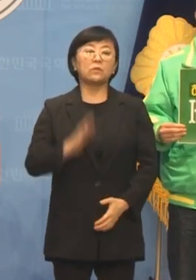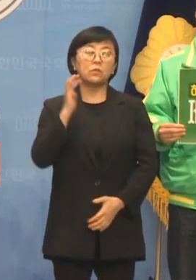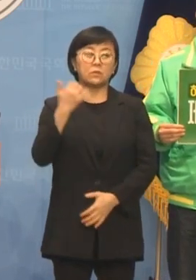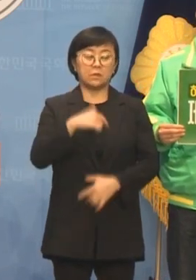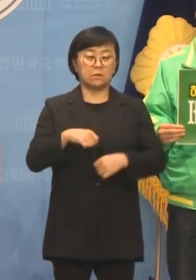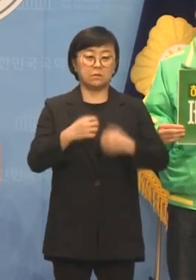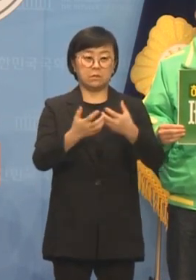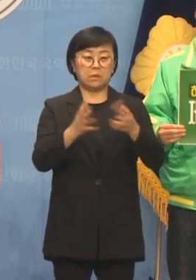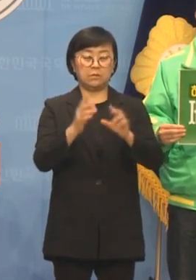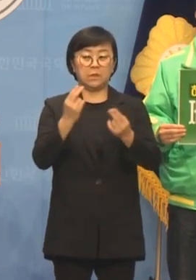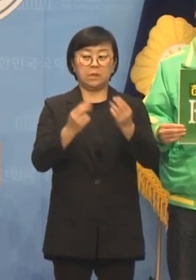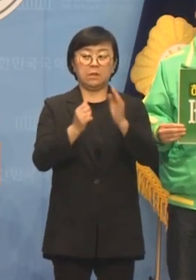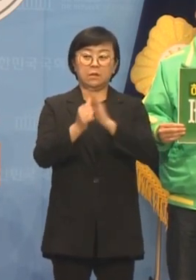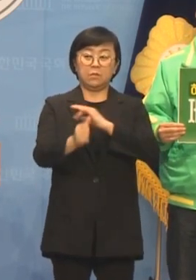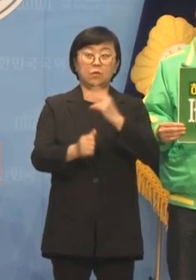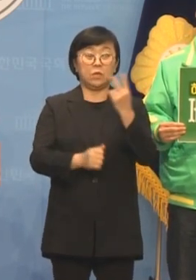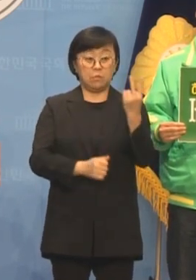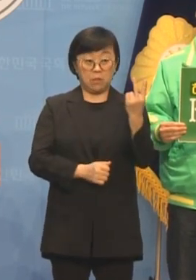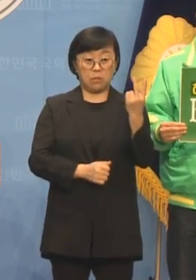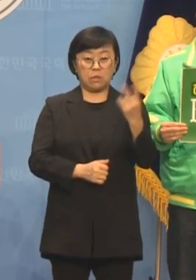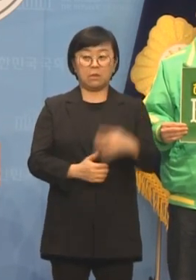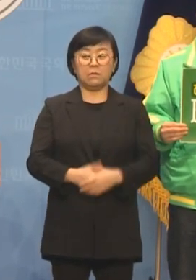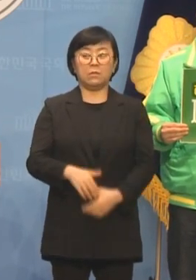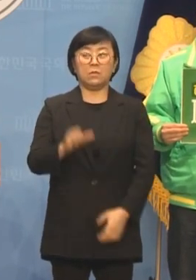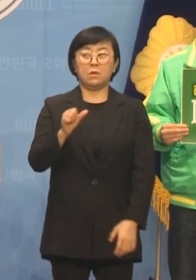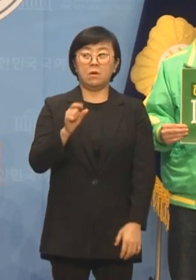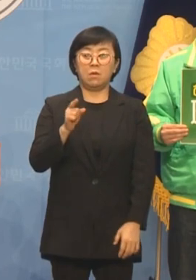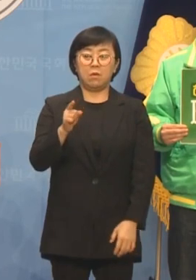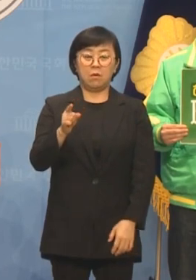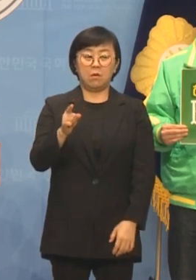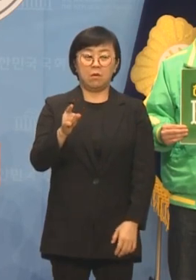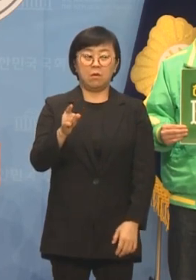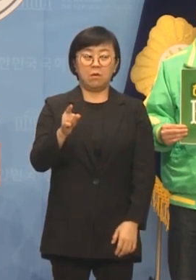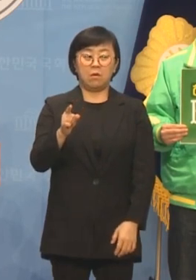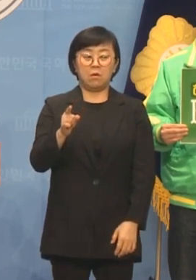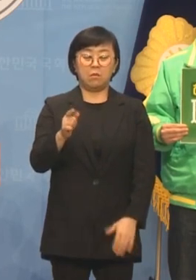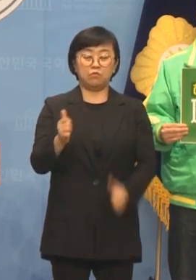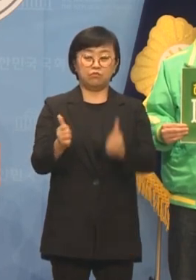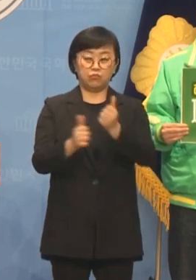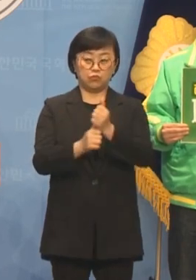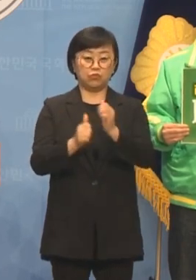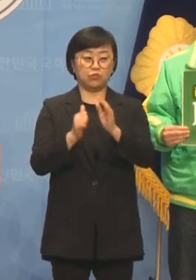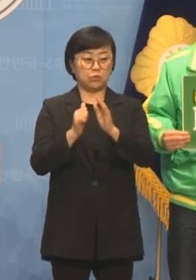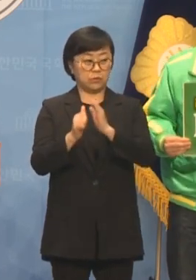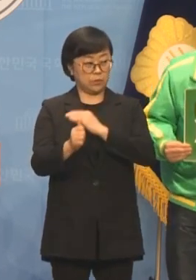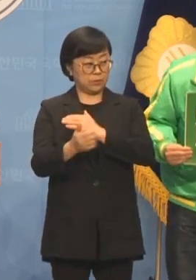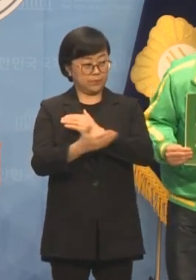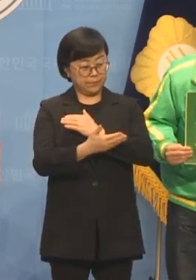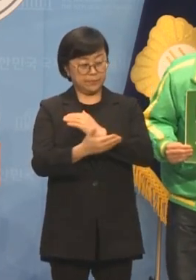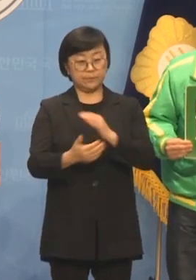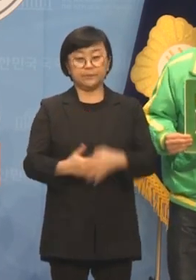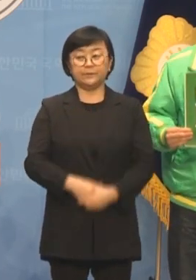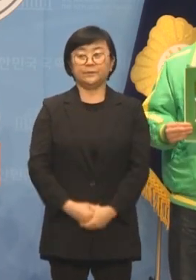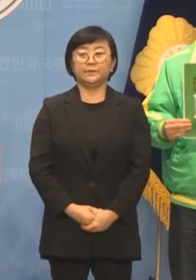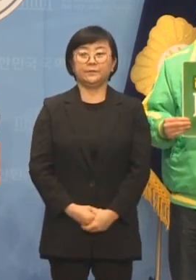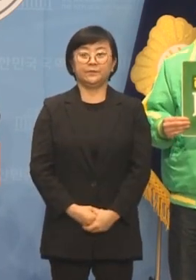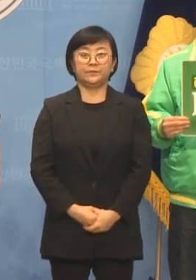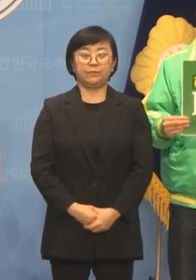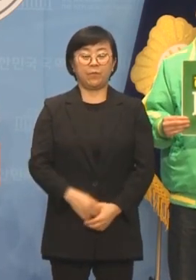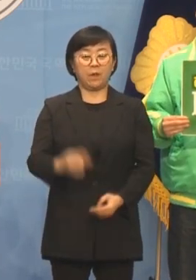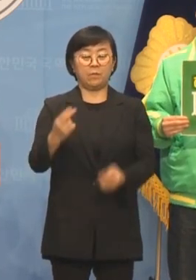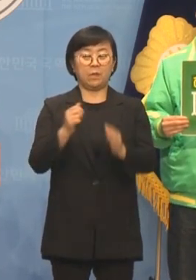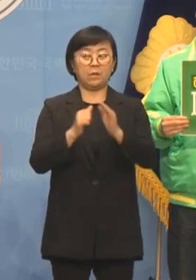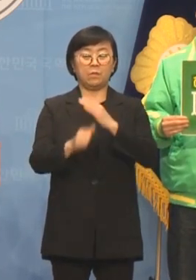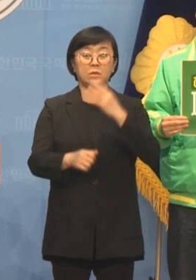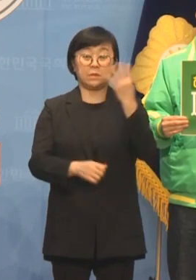정의당의 아마 비례대표 2번이 되실 거로 보입니다 허승규 녹색 부대표님 참석하셨습니다네 그리고 비례대표